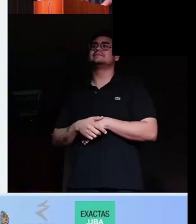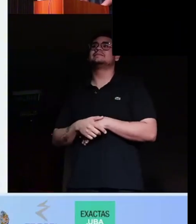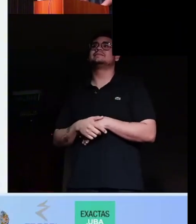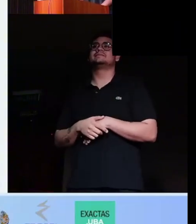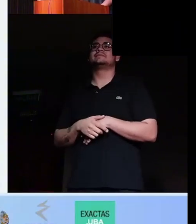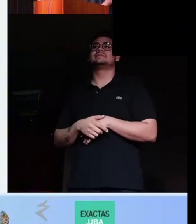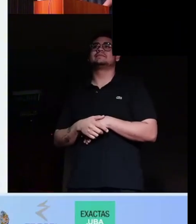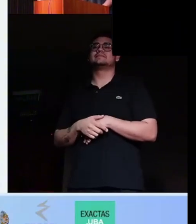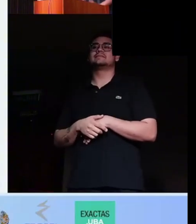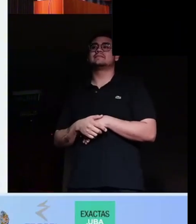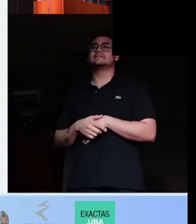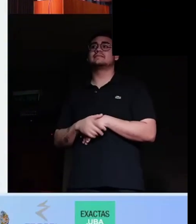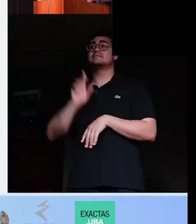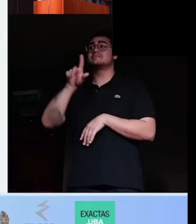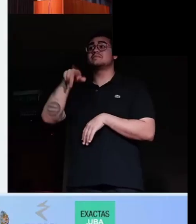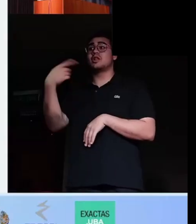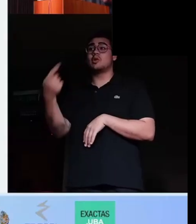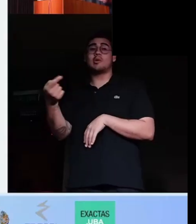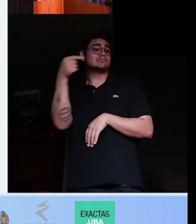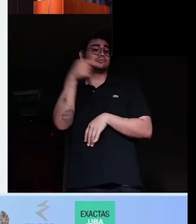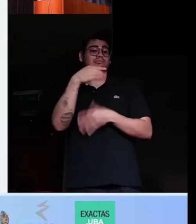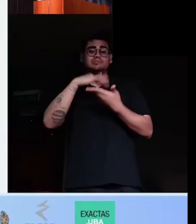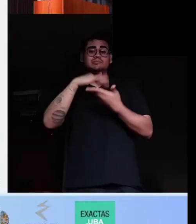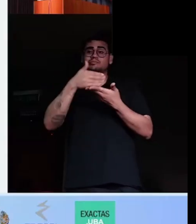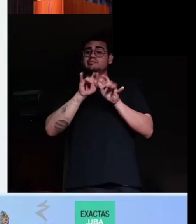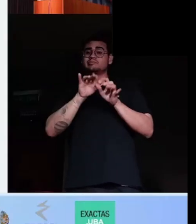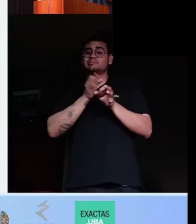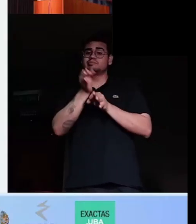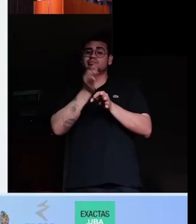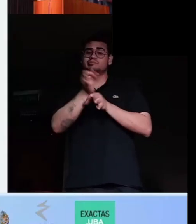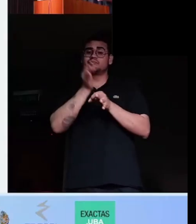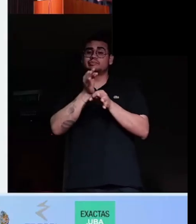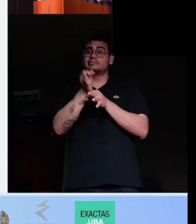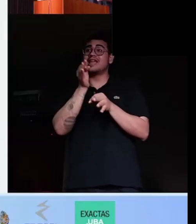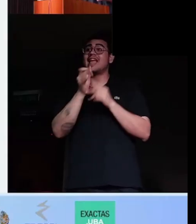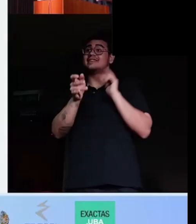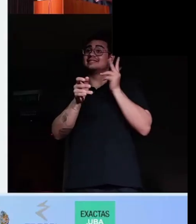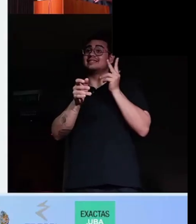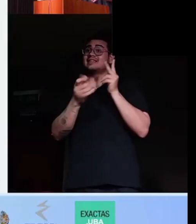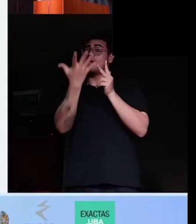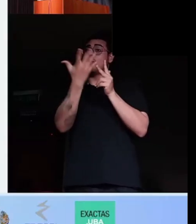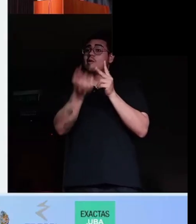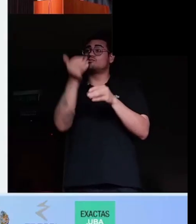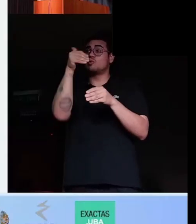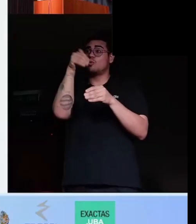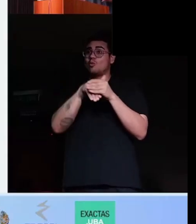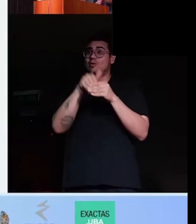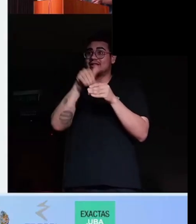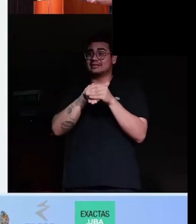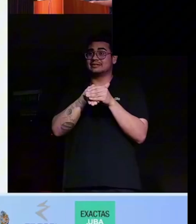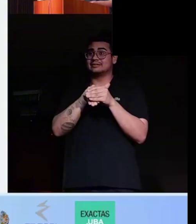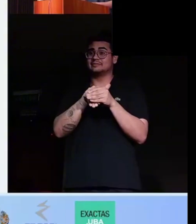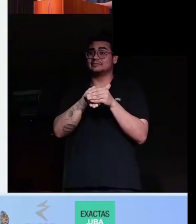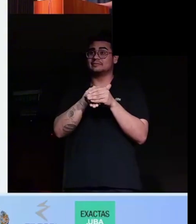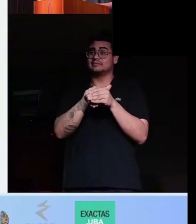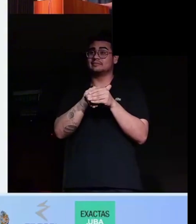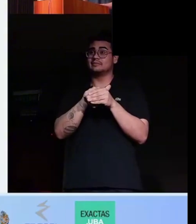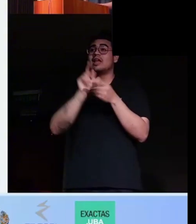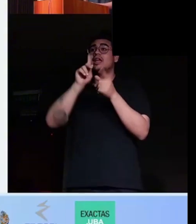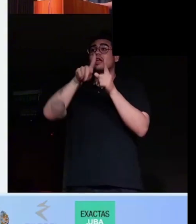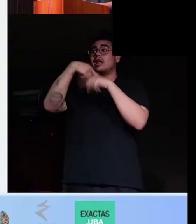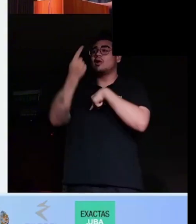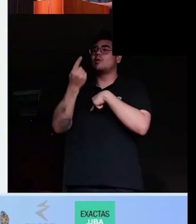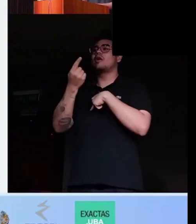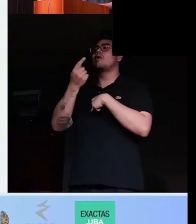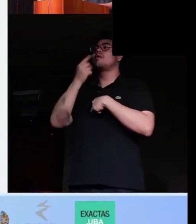Una vez que uno lo entrena, puede guardar la seña y puede usar el programa. Lo puede